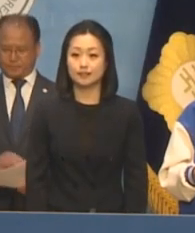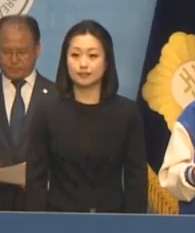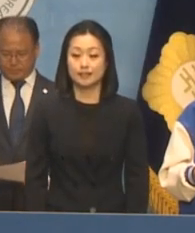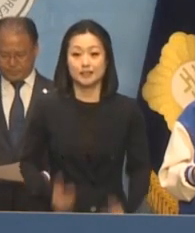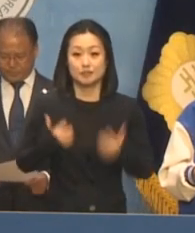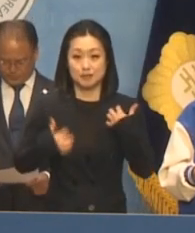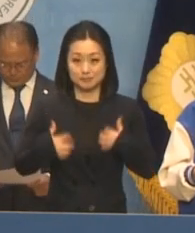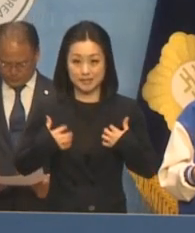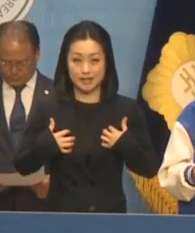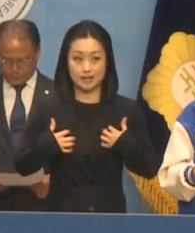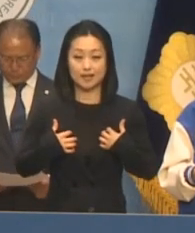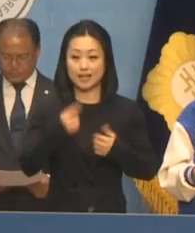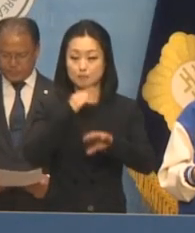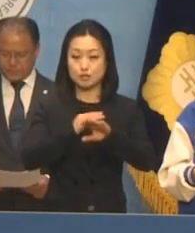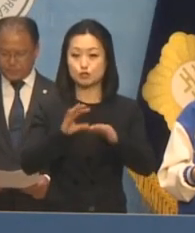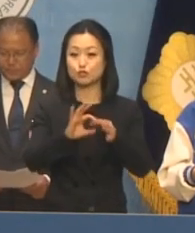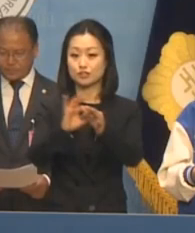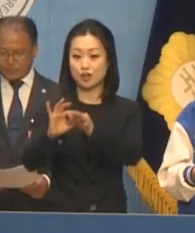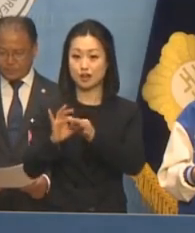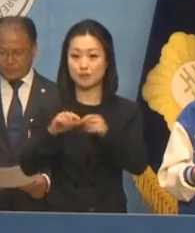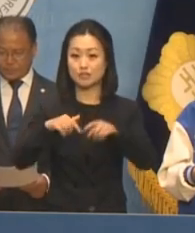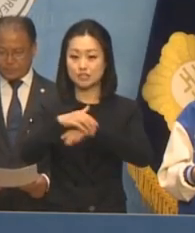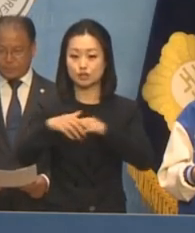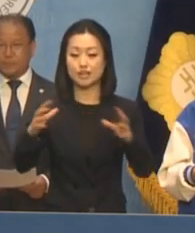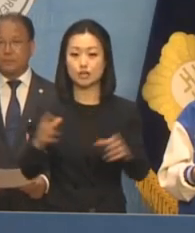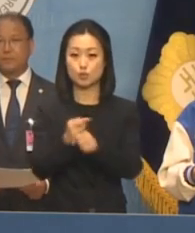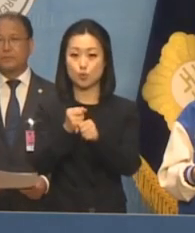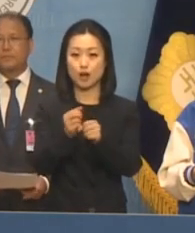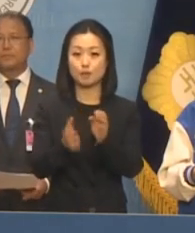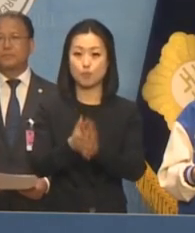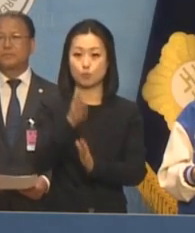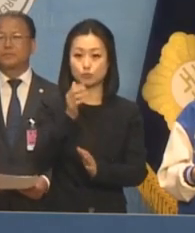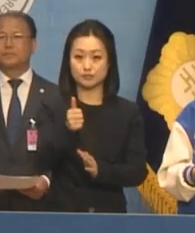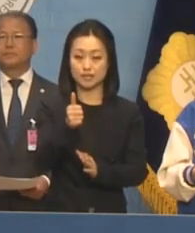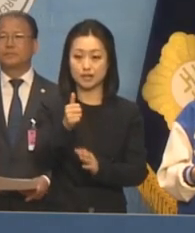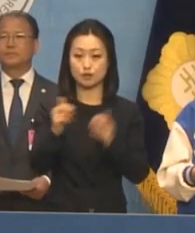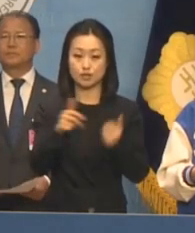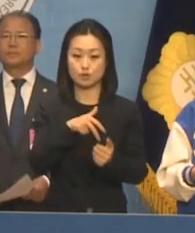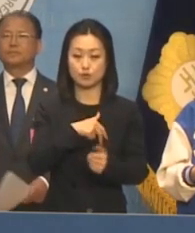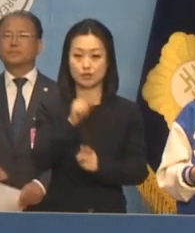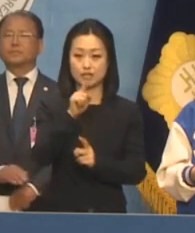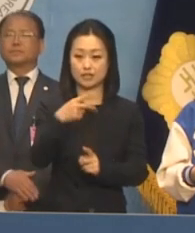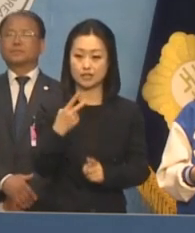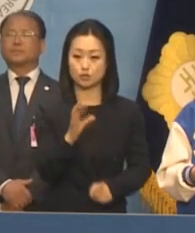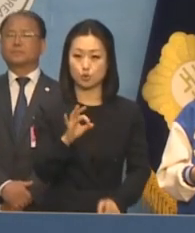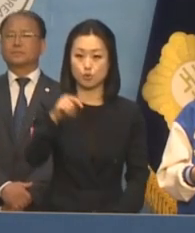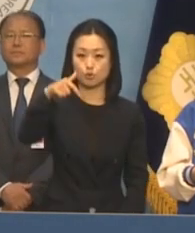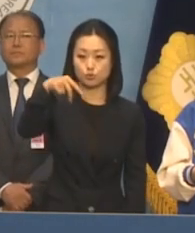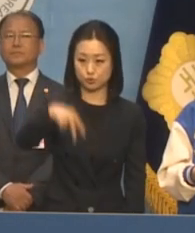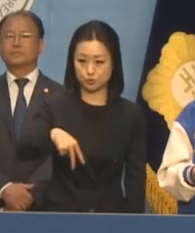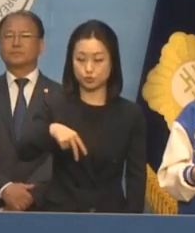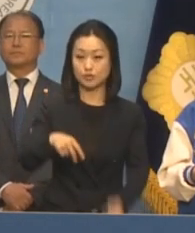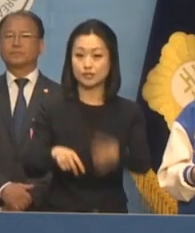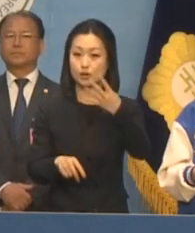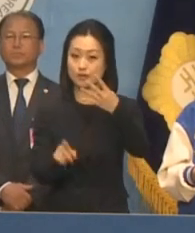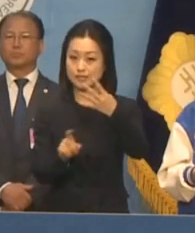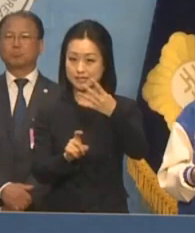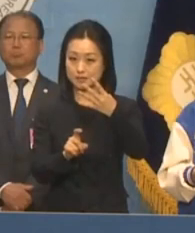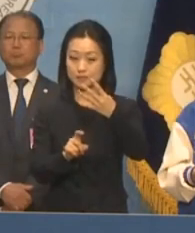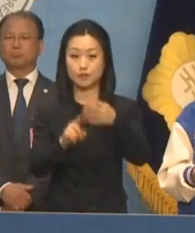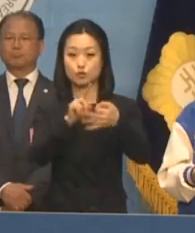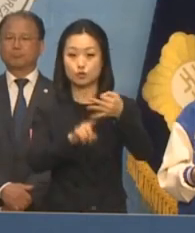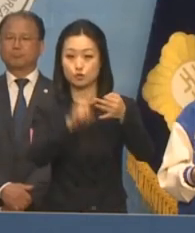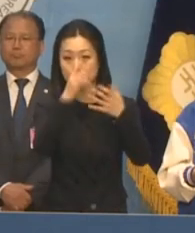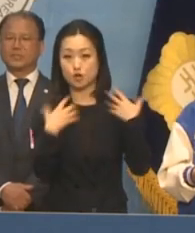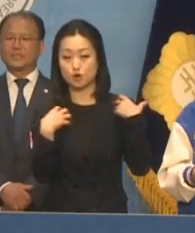반갑습니다 저는 더불어민주 연합의 정책 총괄 본부장을 맡고 있는 국회의원 이동주 합니다 니다 4월 10일은 윤성열